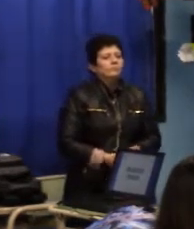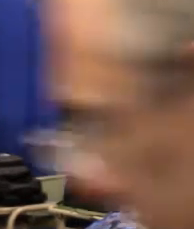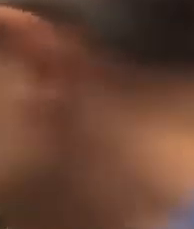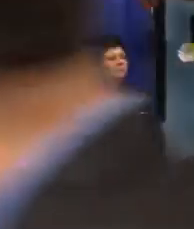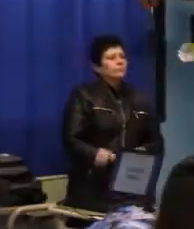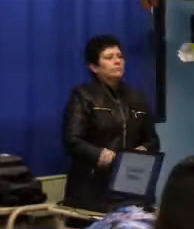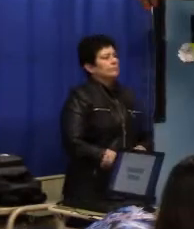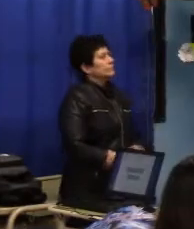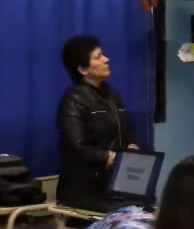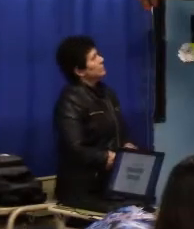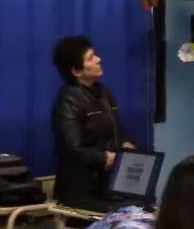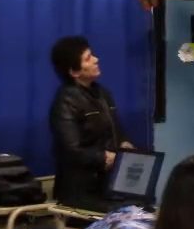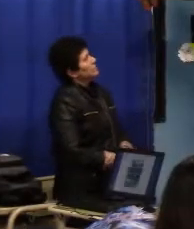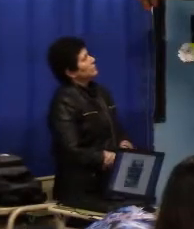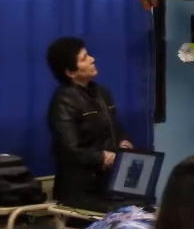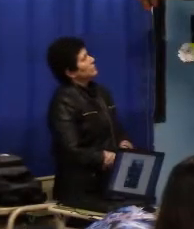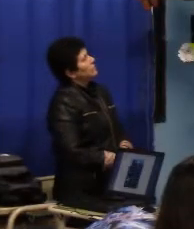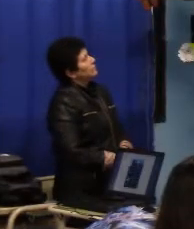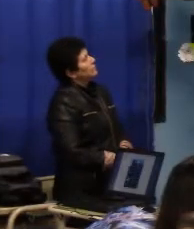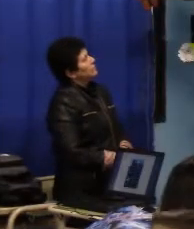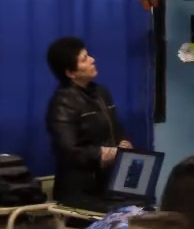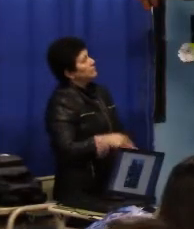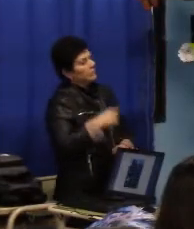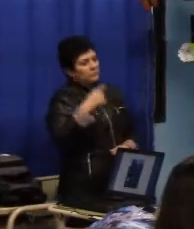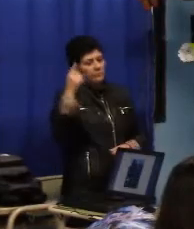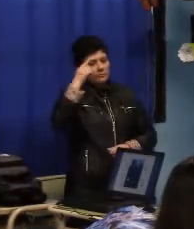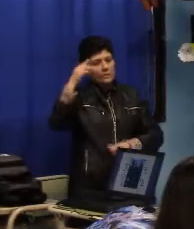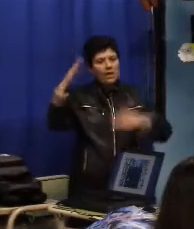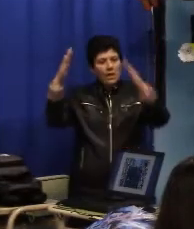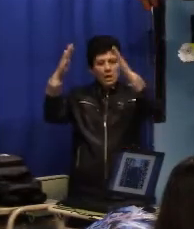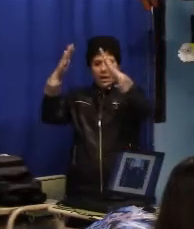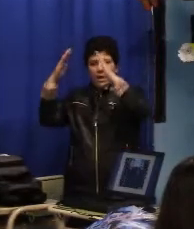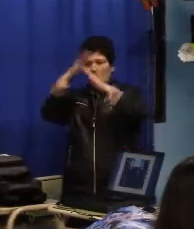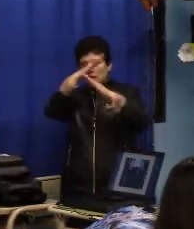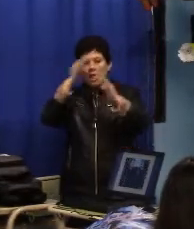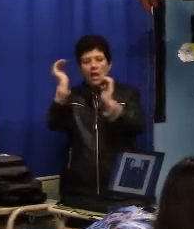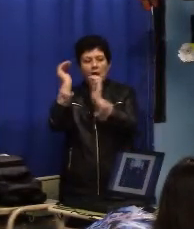¿Ok? ¿Coreanos? Acá, Iglesia de Buenos Aires.